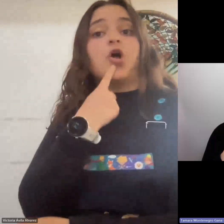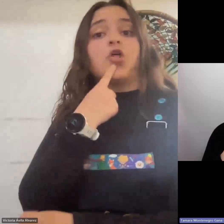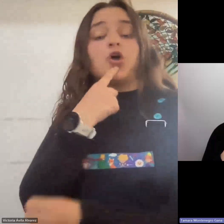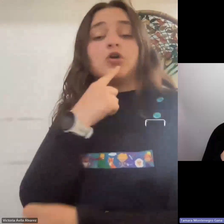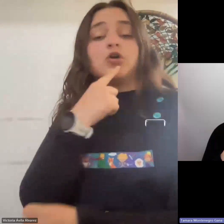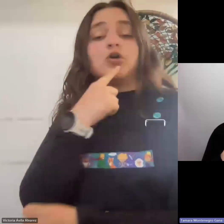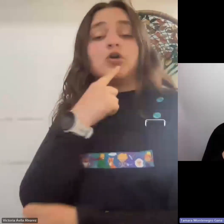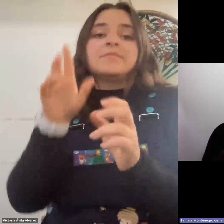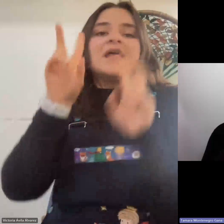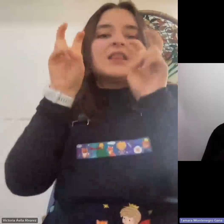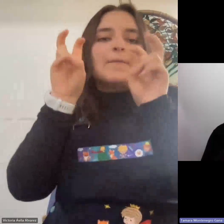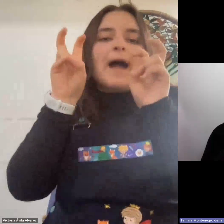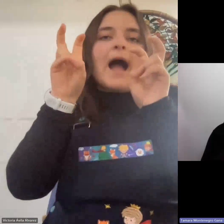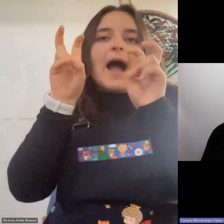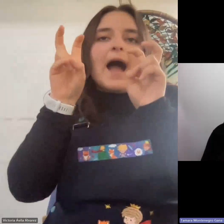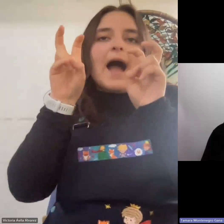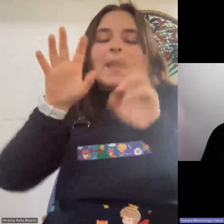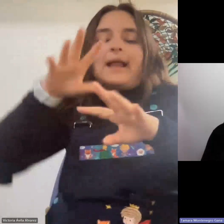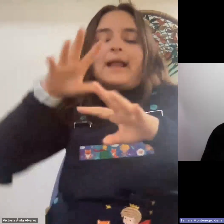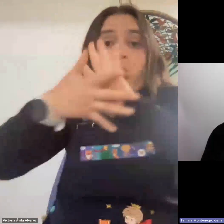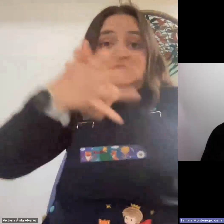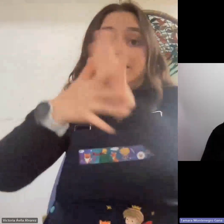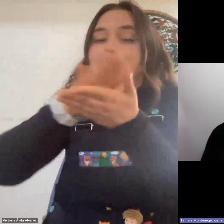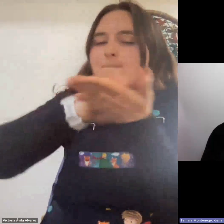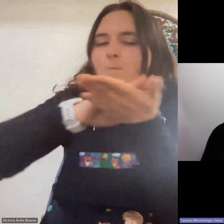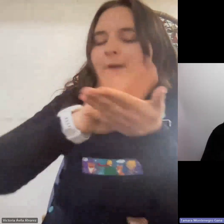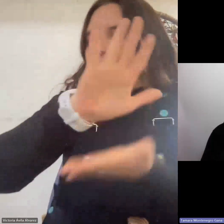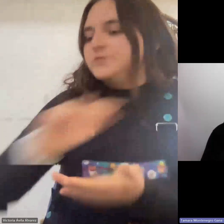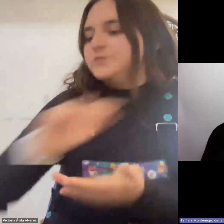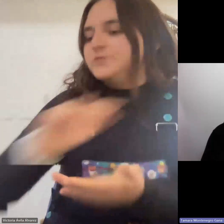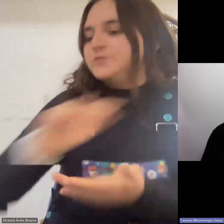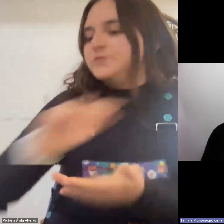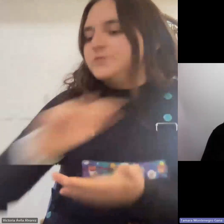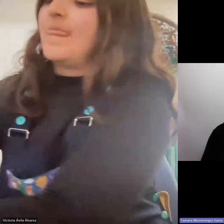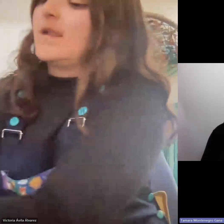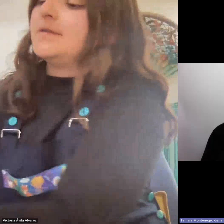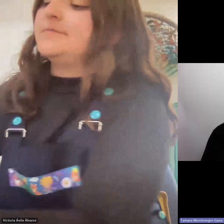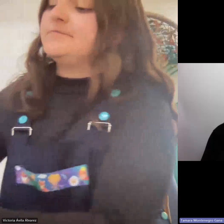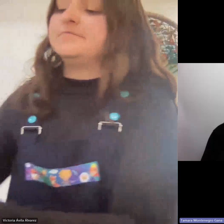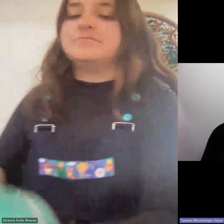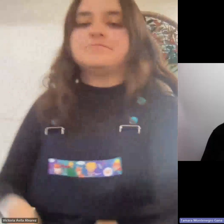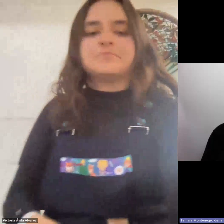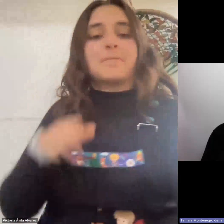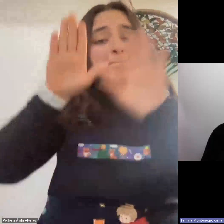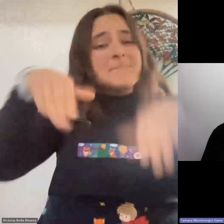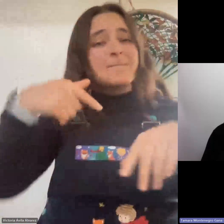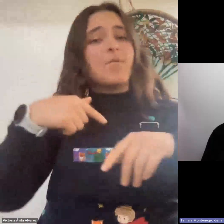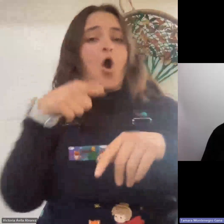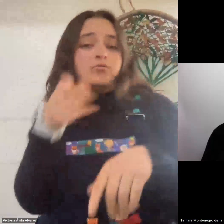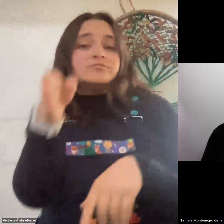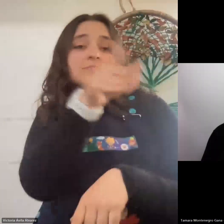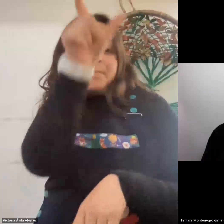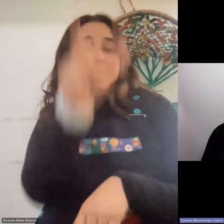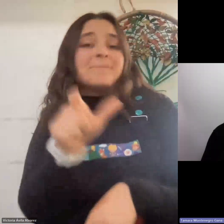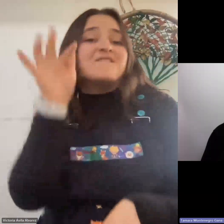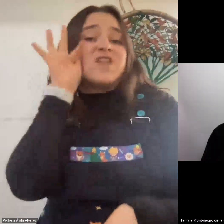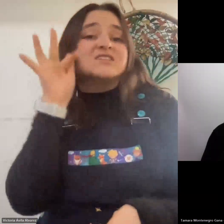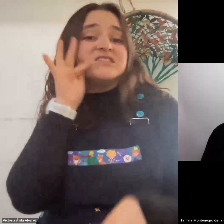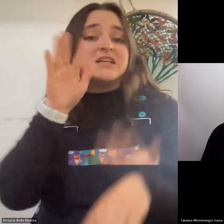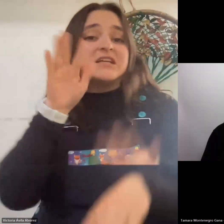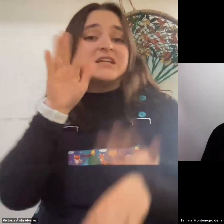yo en el trabajo lo que hago con los alumnos sordos, por ejemplo, en el tema de la lengua de señas, voy a mostrar.